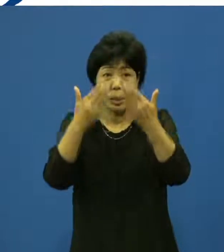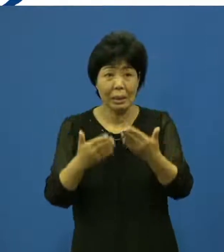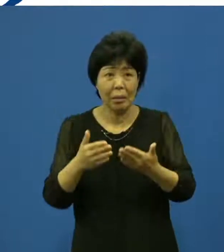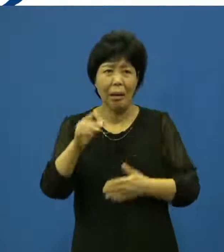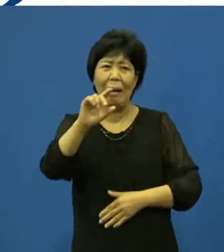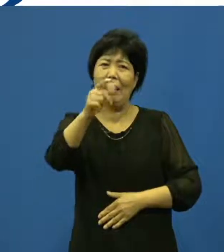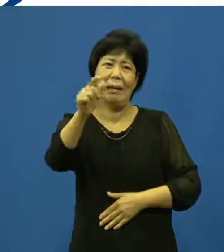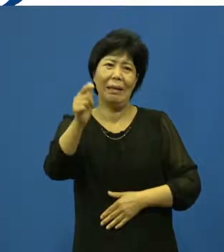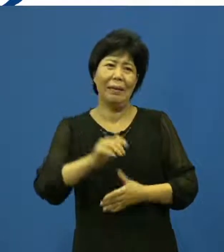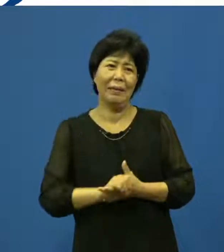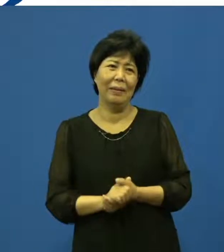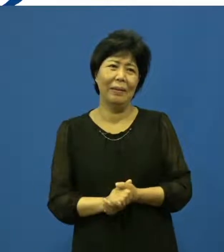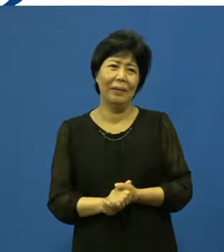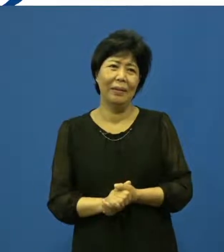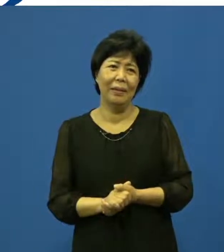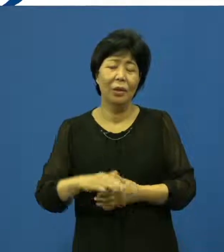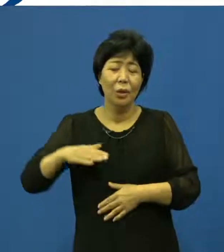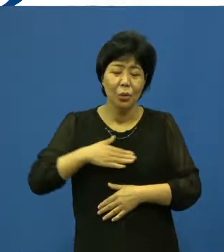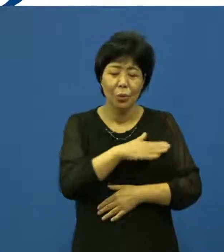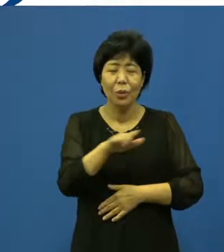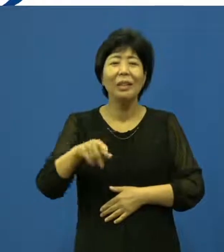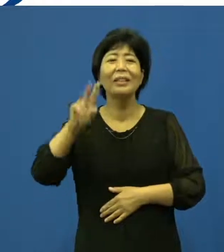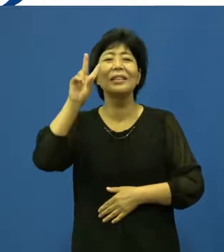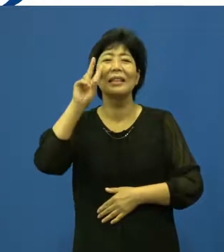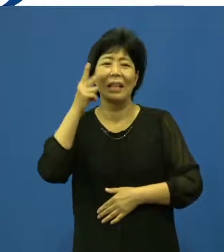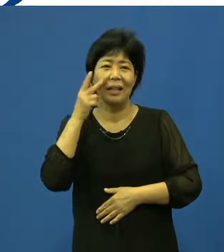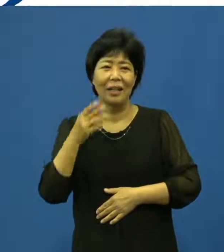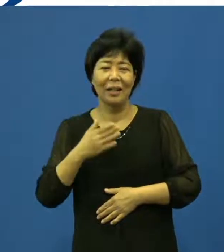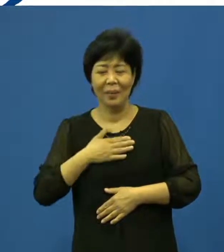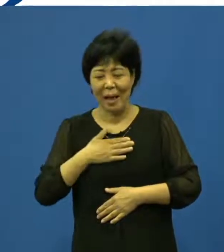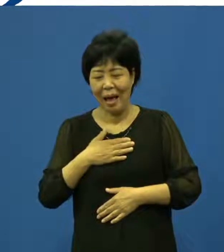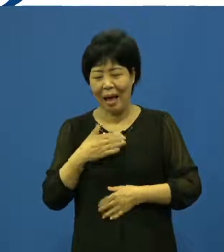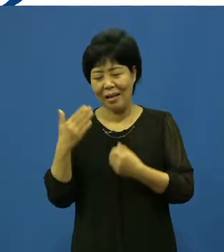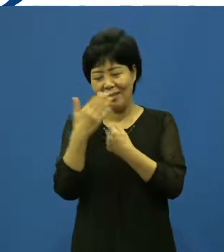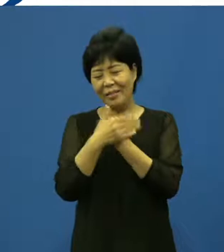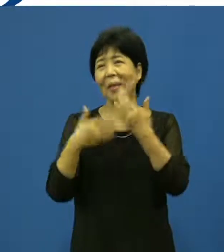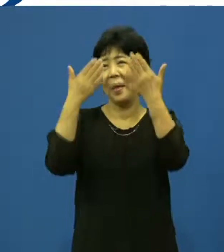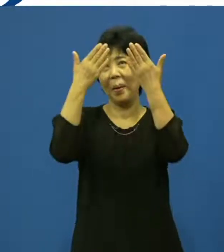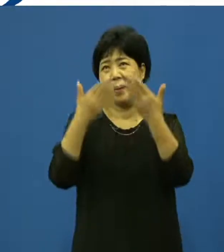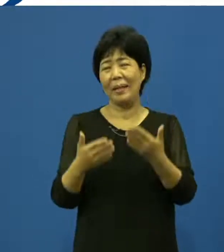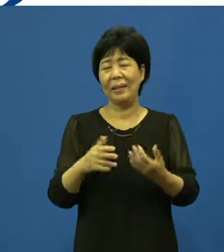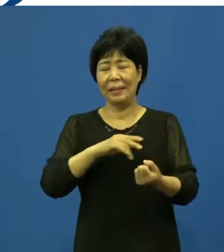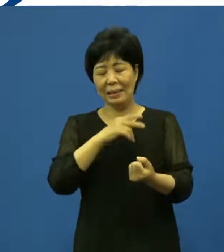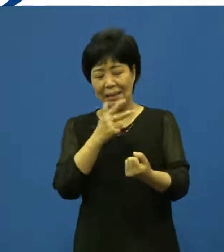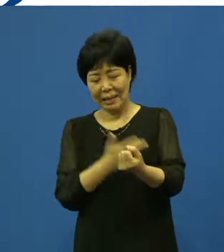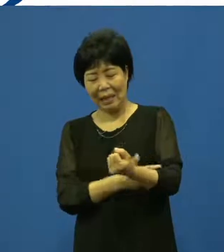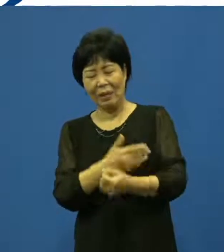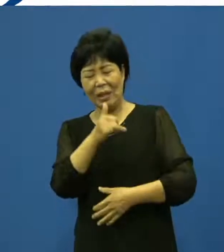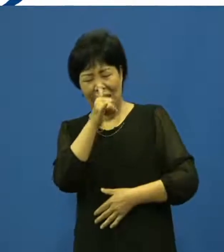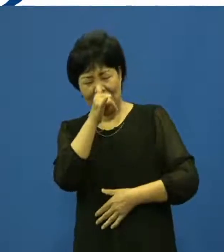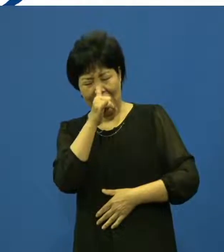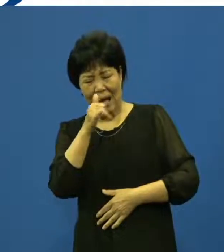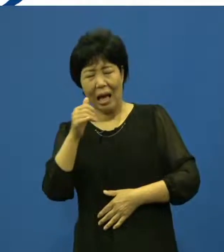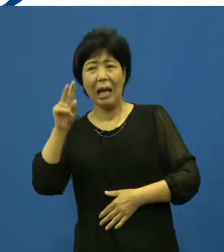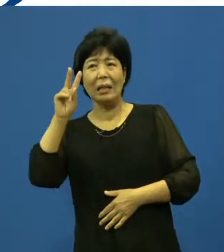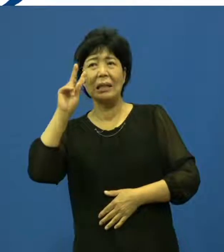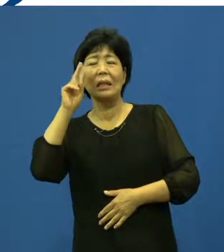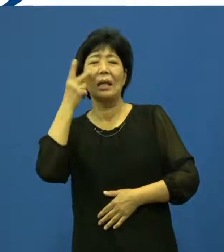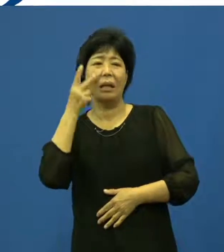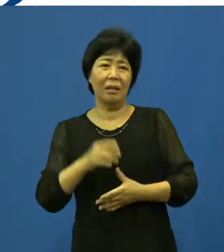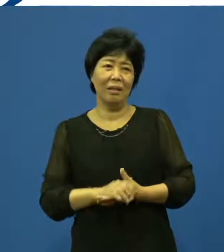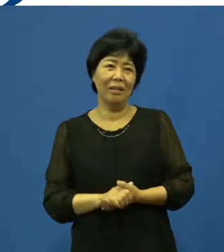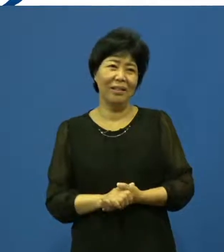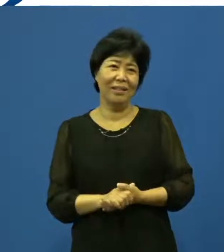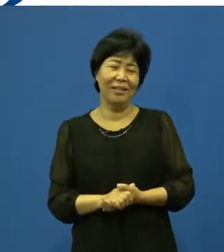그래서 가끔 우리는 착각하는 거죠. 나는 받을만해. 받았다. 무엇인가 남다른 것이